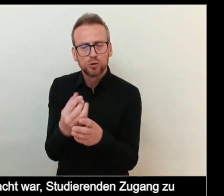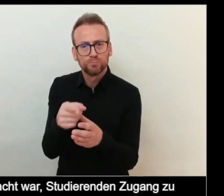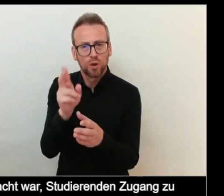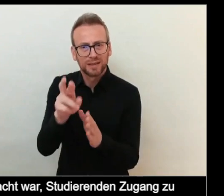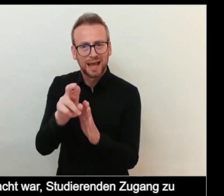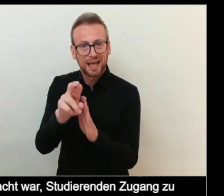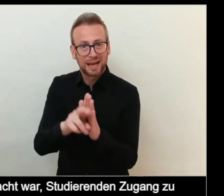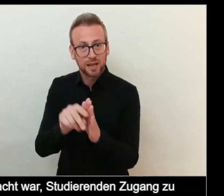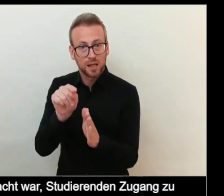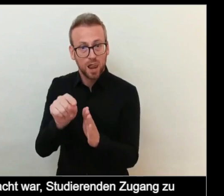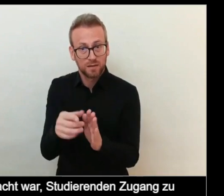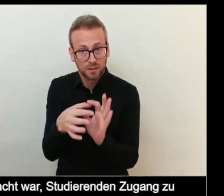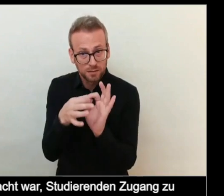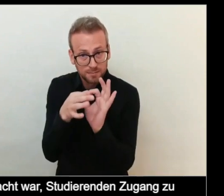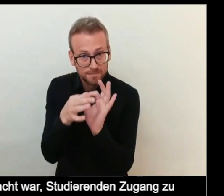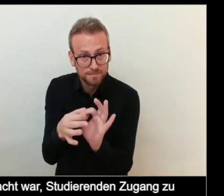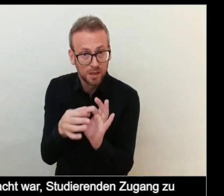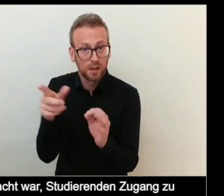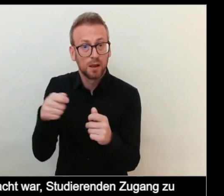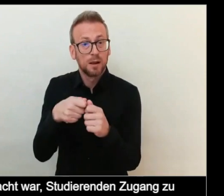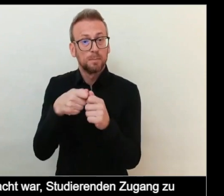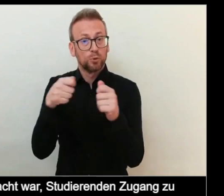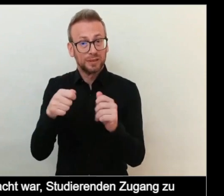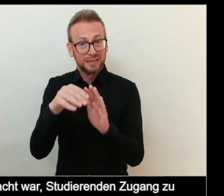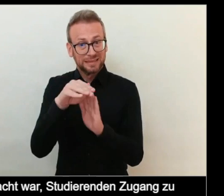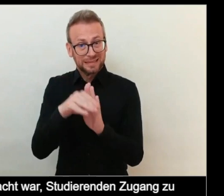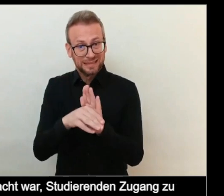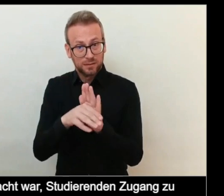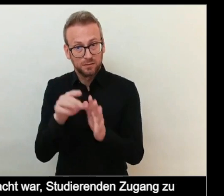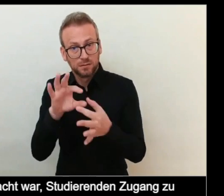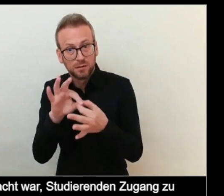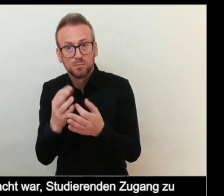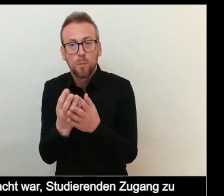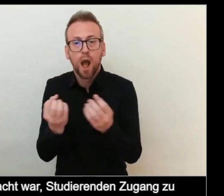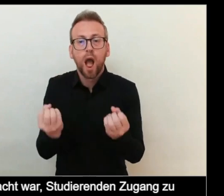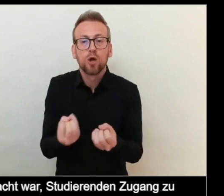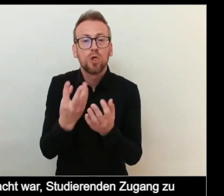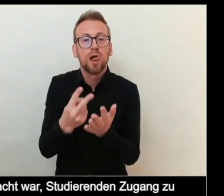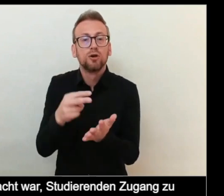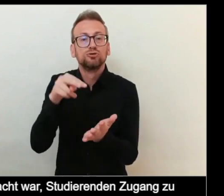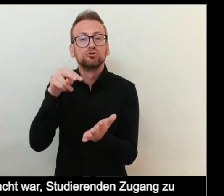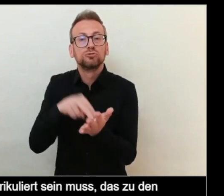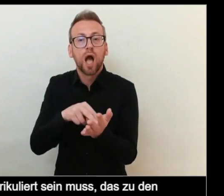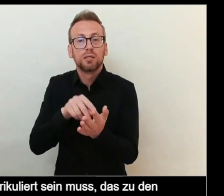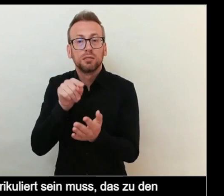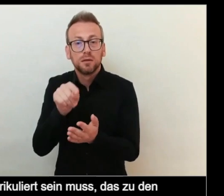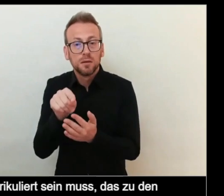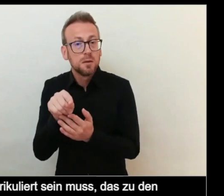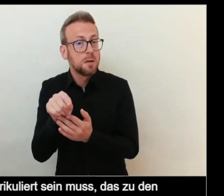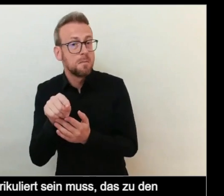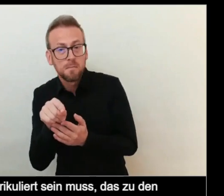es Kreise in Bayern gibt, die, wie Sie sagen, über 3.000 liegen. Und die zweite